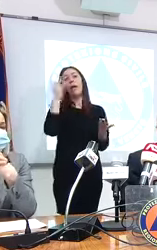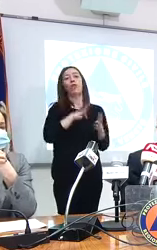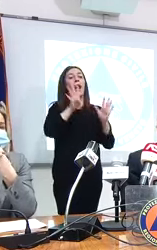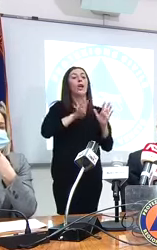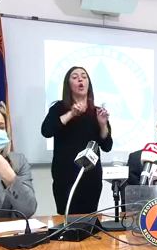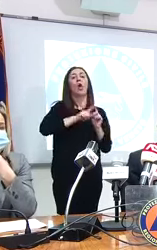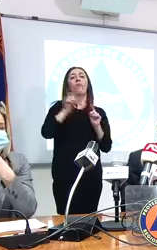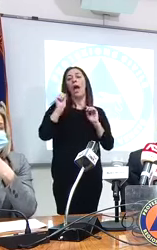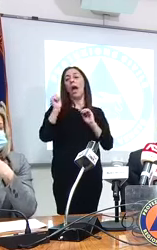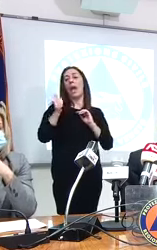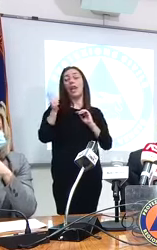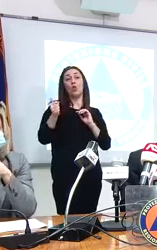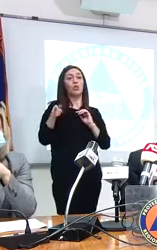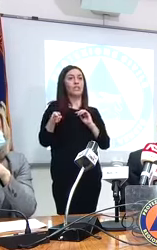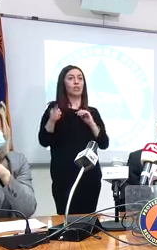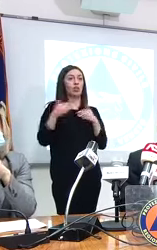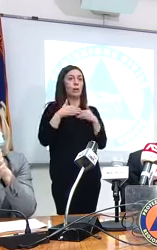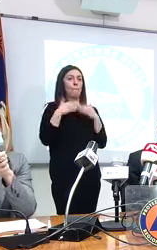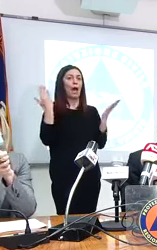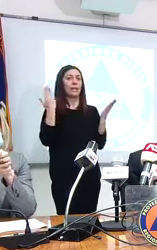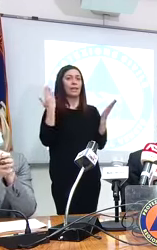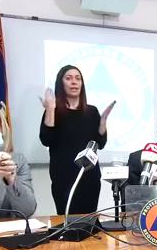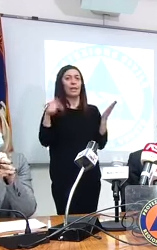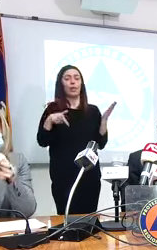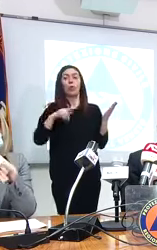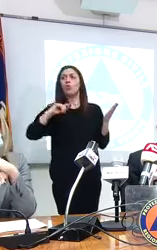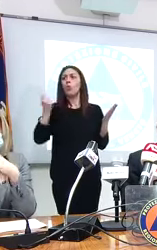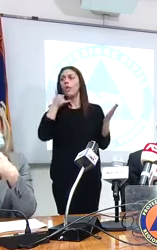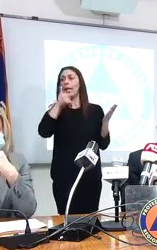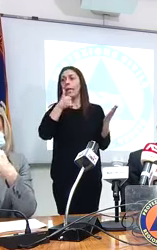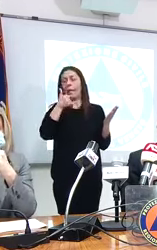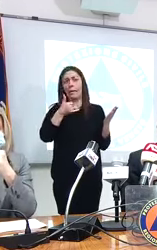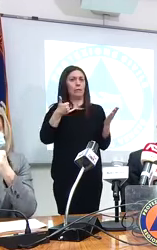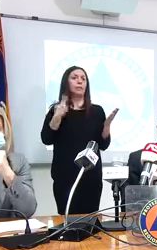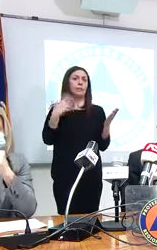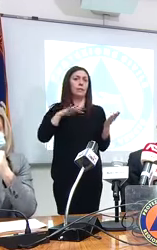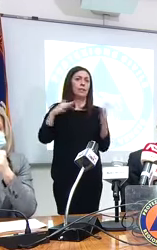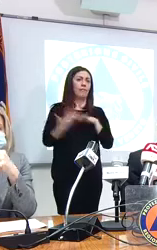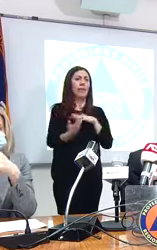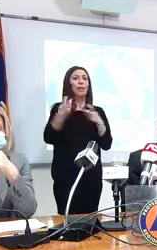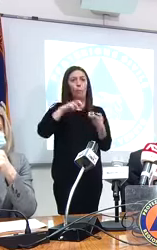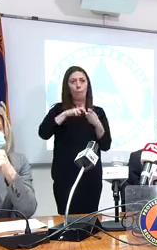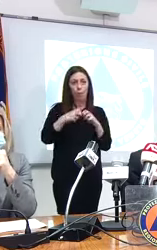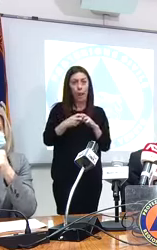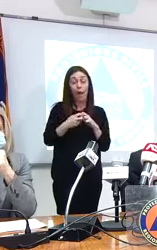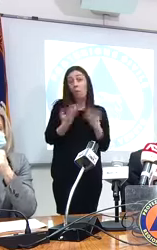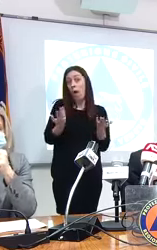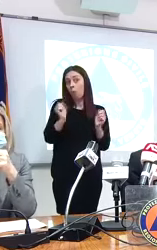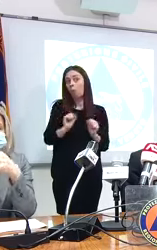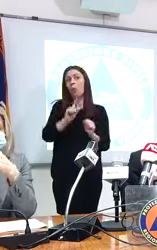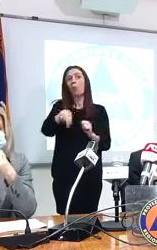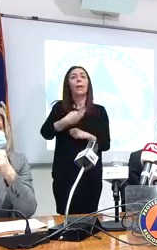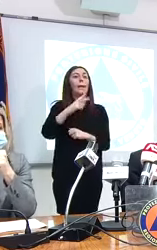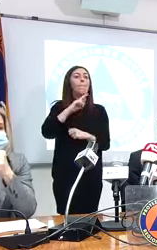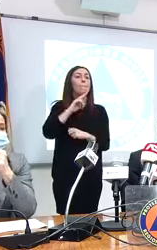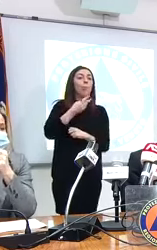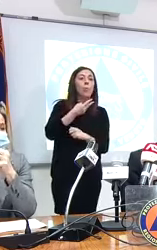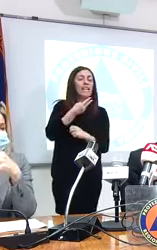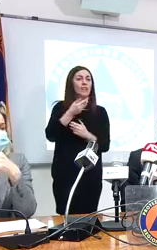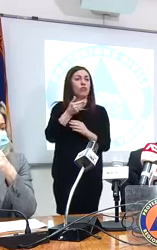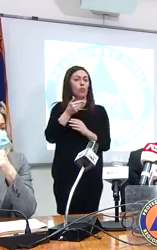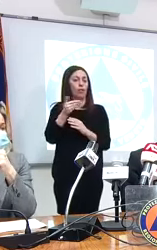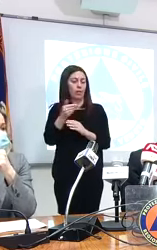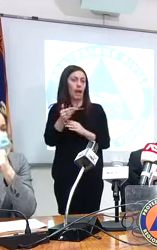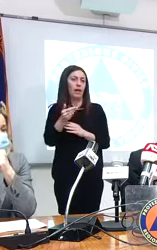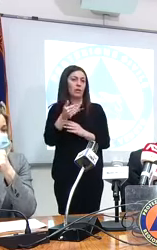cui, no, si può magari telefonare anche nel pomeriggio e nel secondo pomeriggio, che è più facile trovare la linea libera.